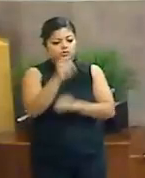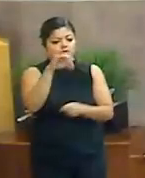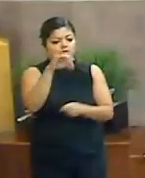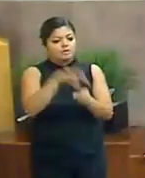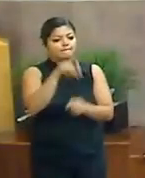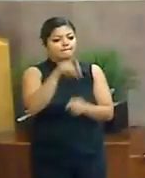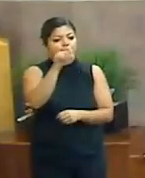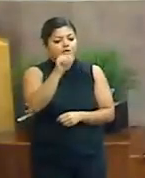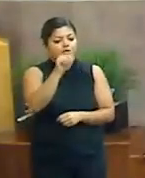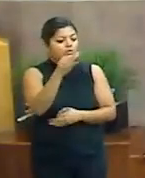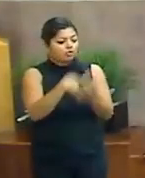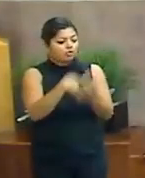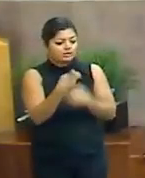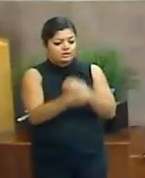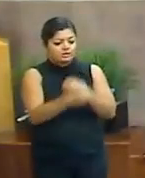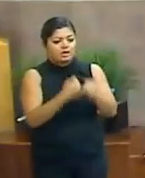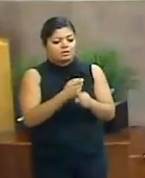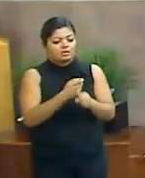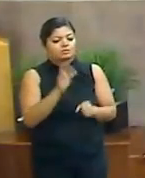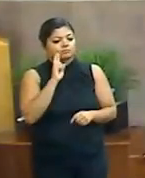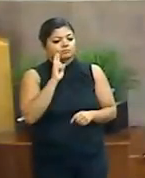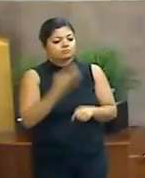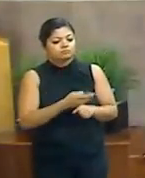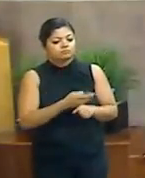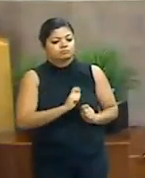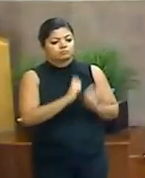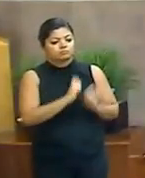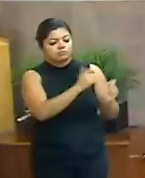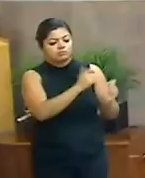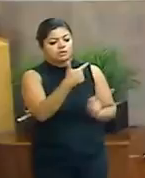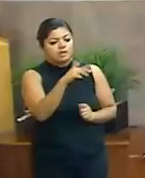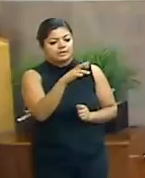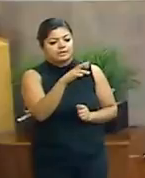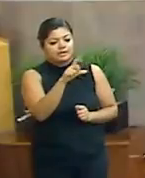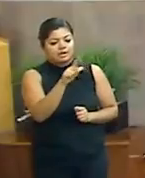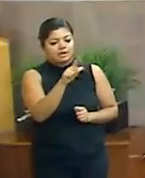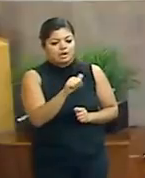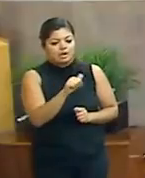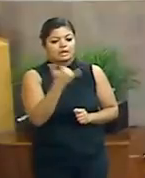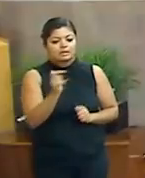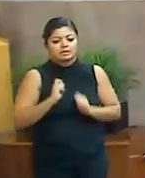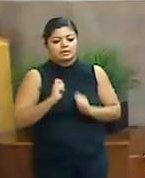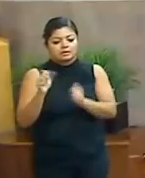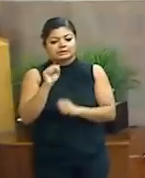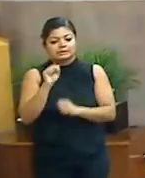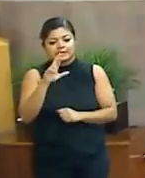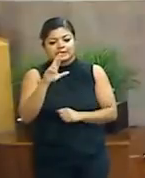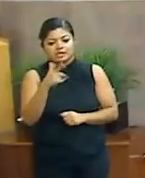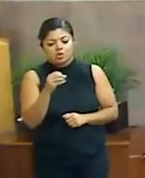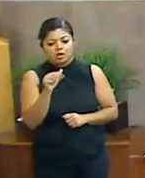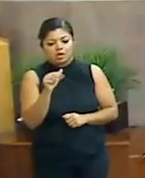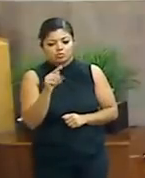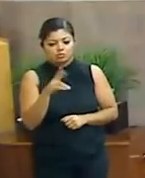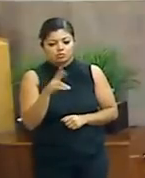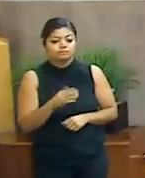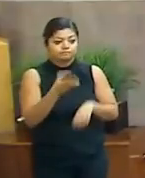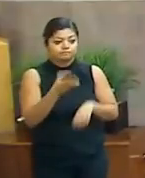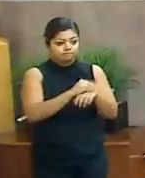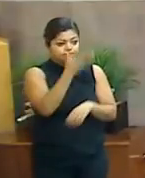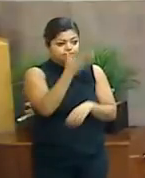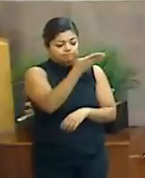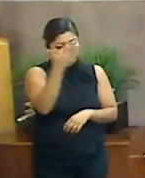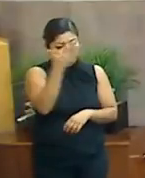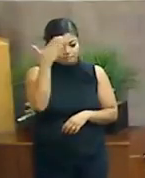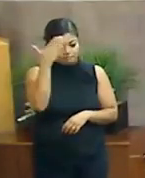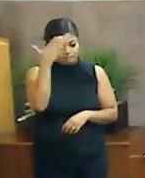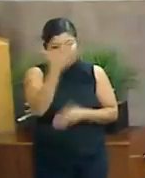29 todos este año tornados o las ponencias de la majestad agraria del valle pérez y de mal estado se estructuró que revolean con su autorización ante